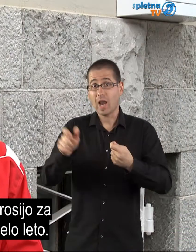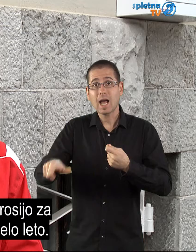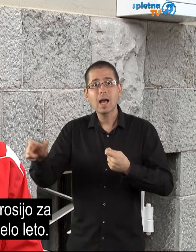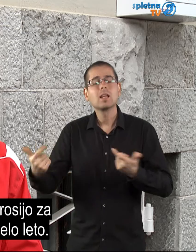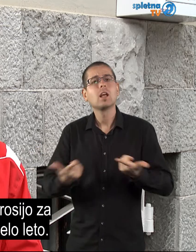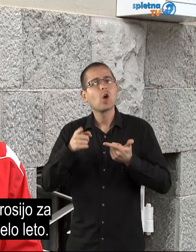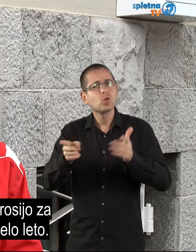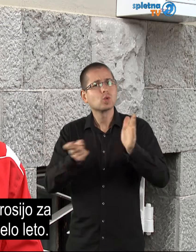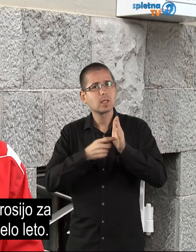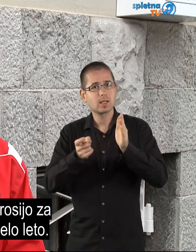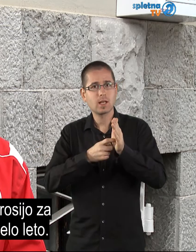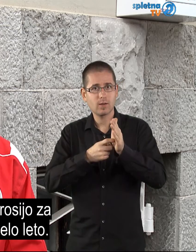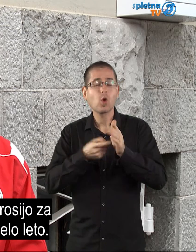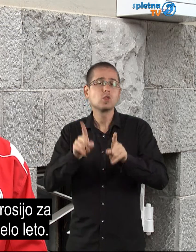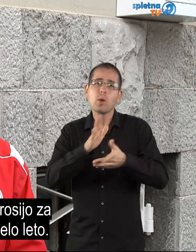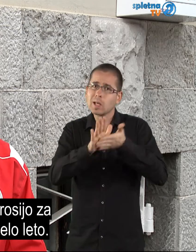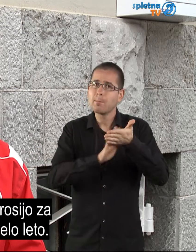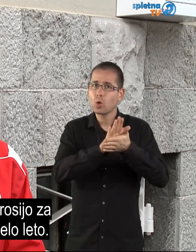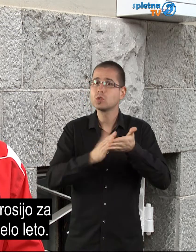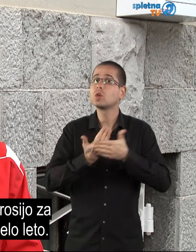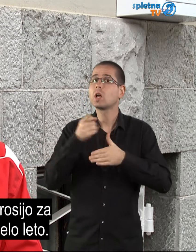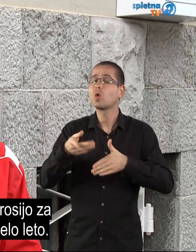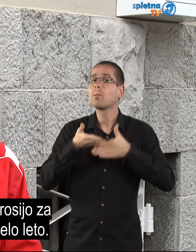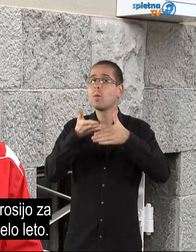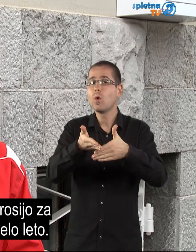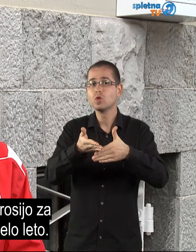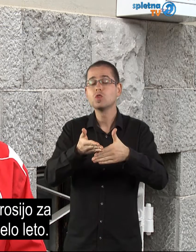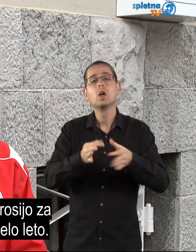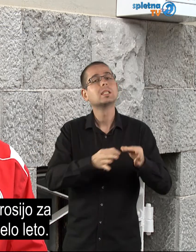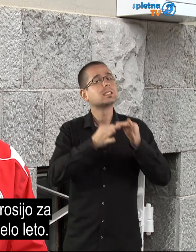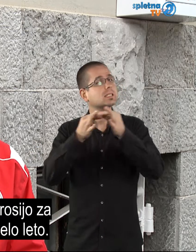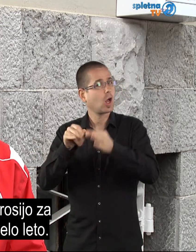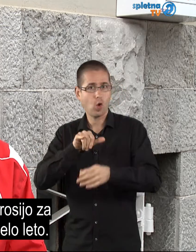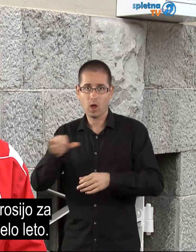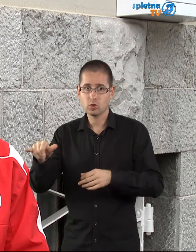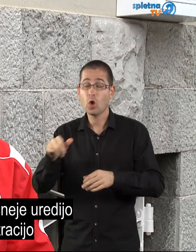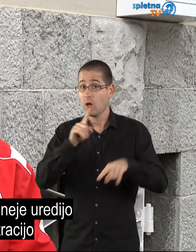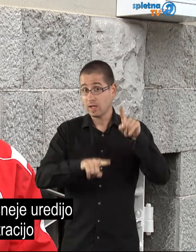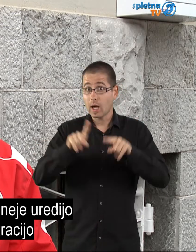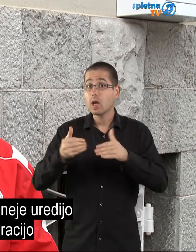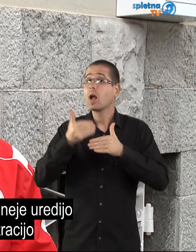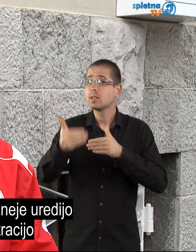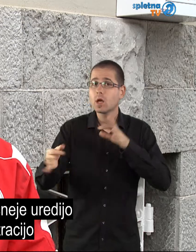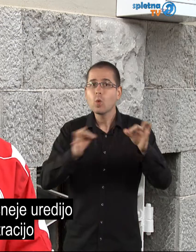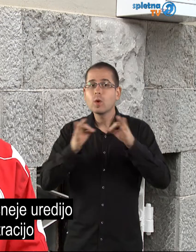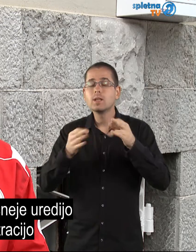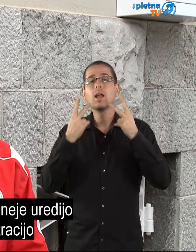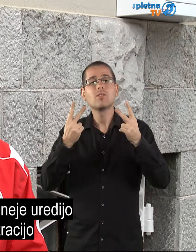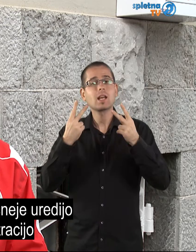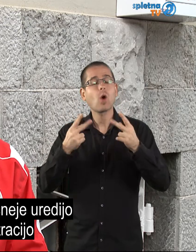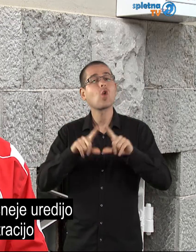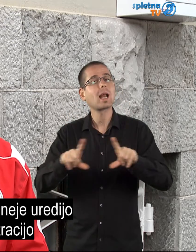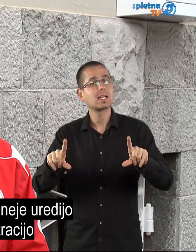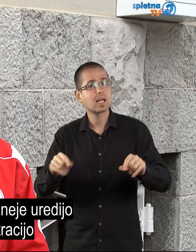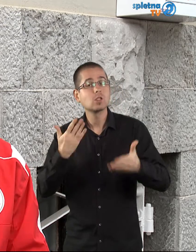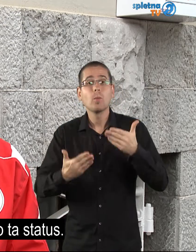Vlagatelji lahko to zahtevajo, prosijo za to pomoč skozi celo leto. Namreč nekateri kasneje uredijo